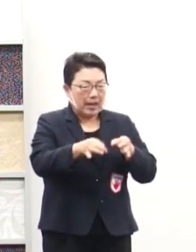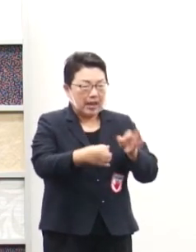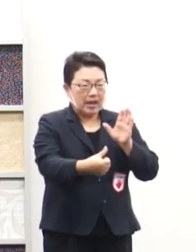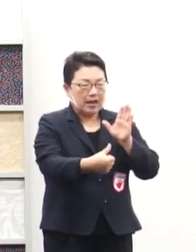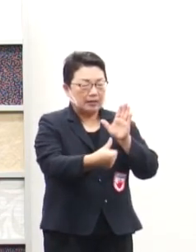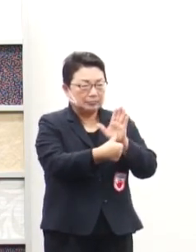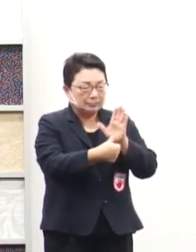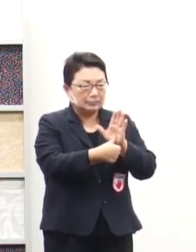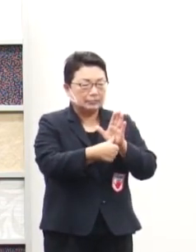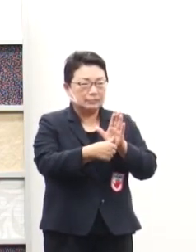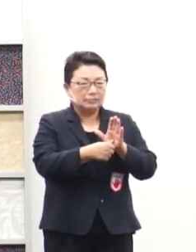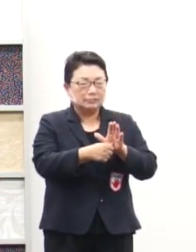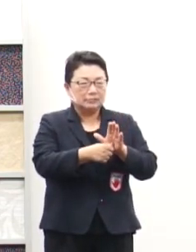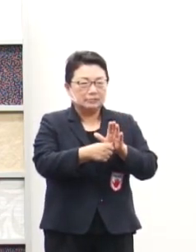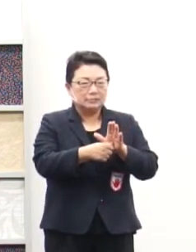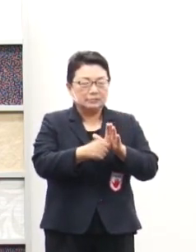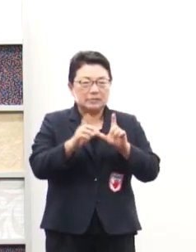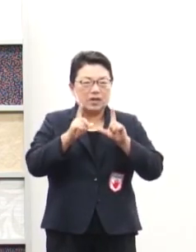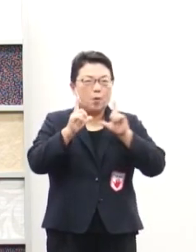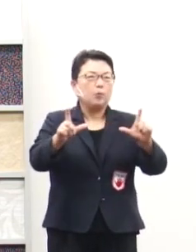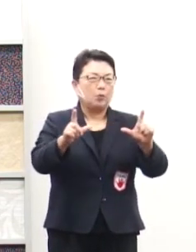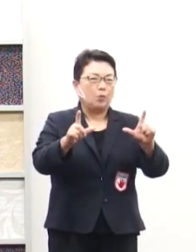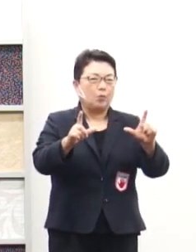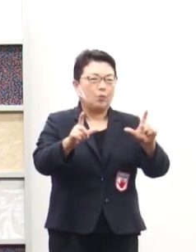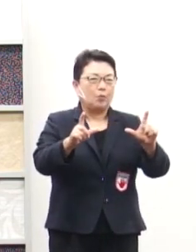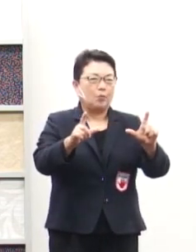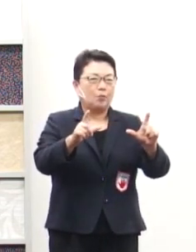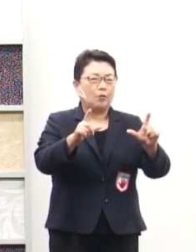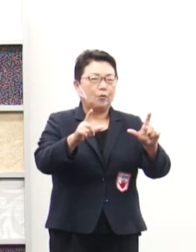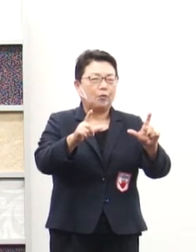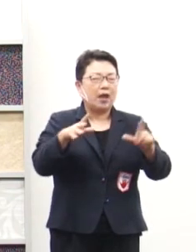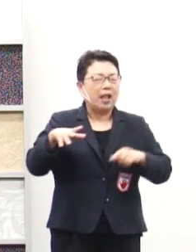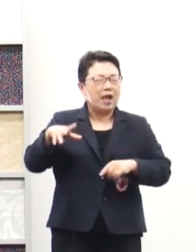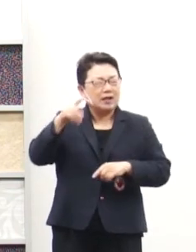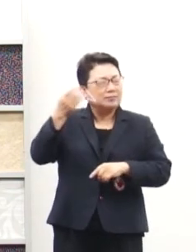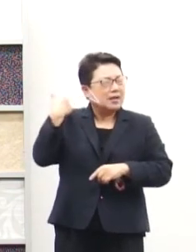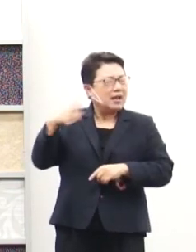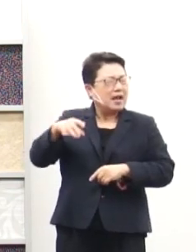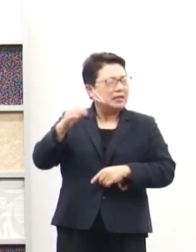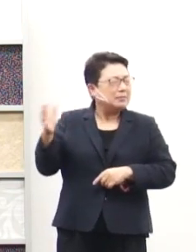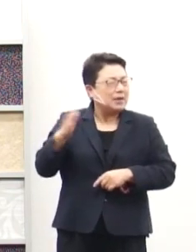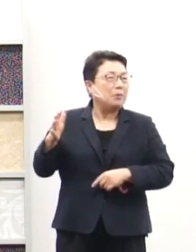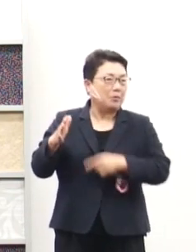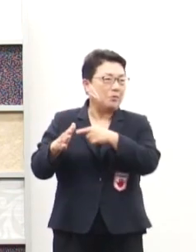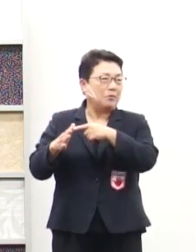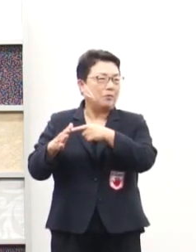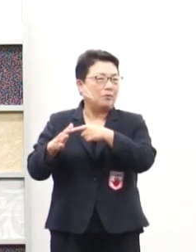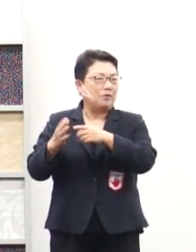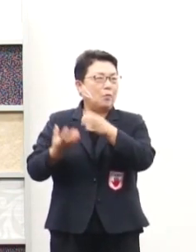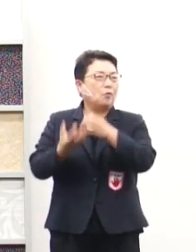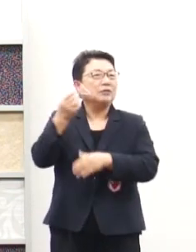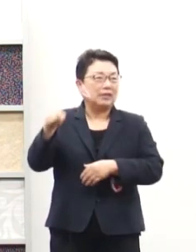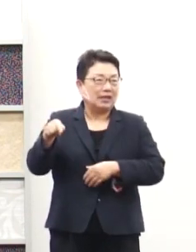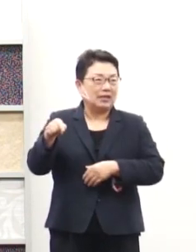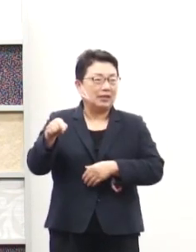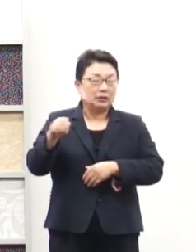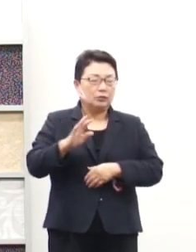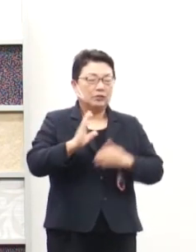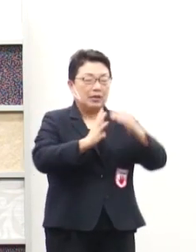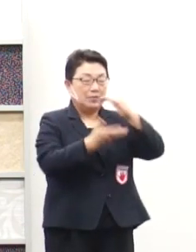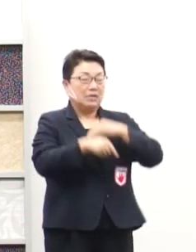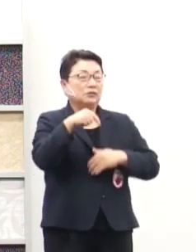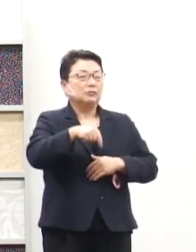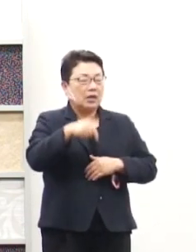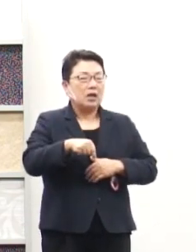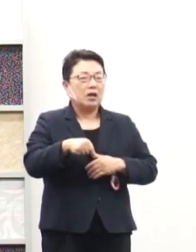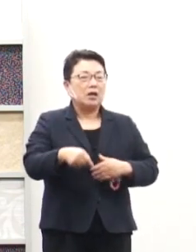表が初期の段階で、話題になりましたけれども、まあ、山梨の場合は、まあ、我が県の場合はですね、その